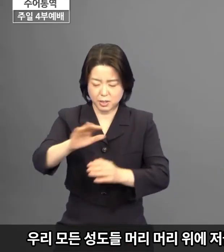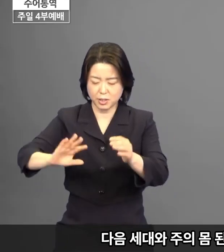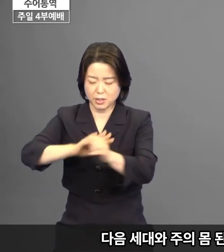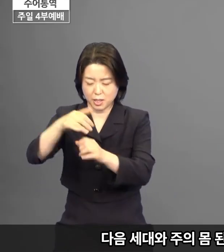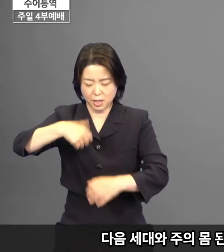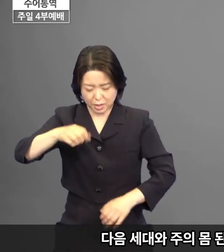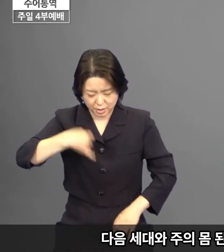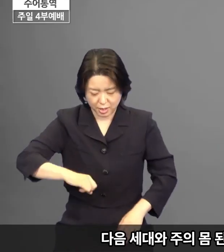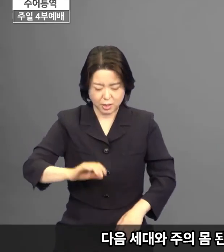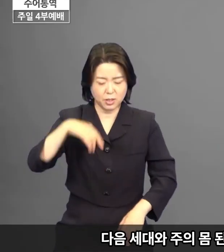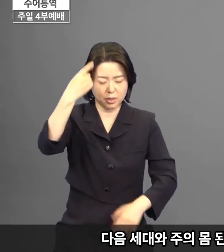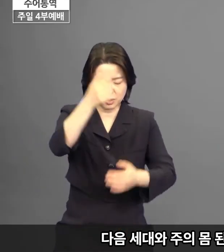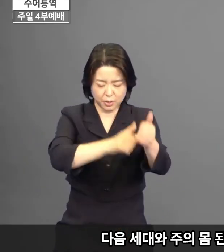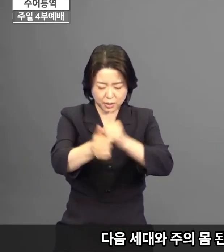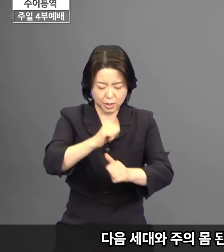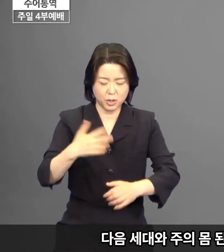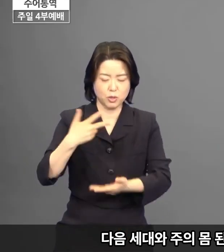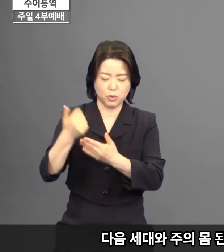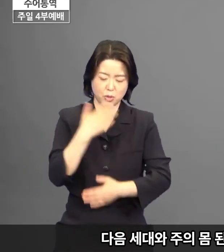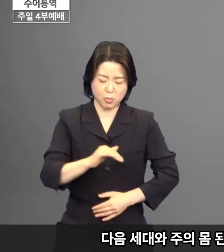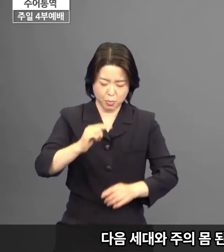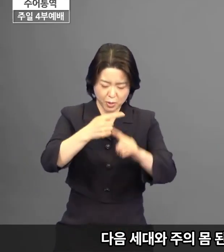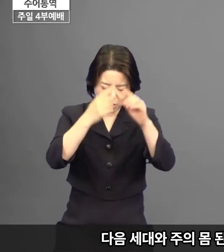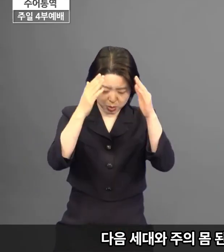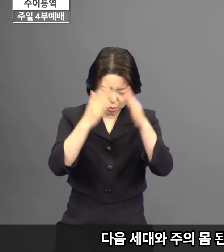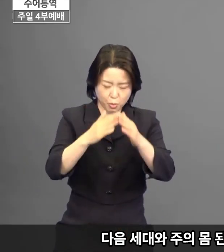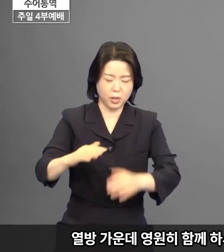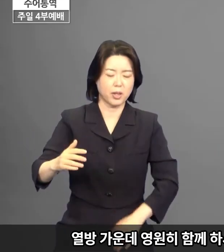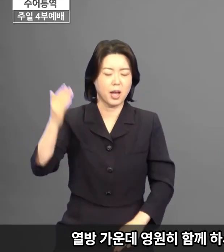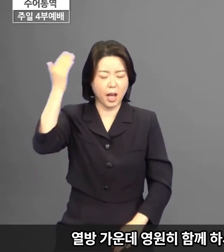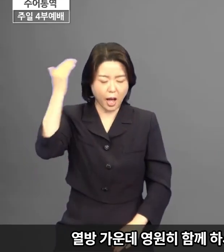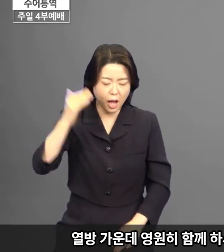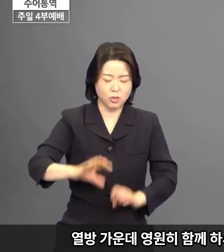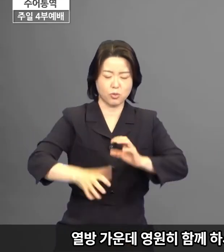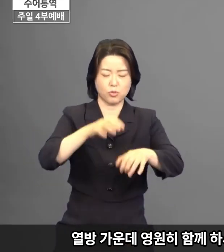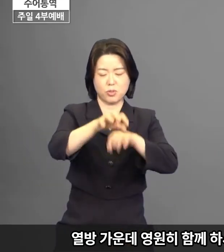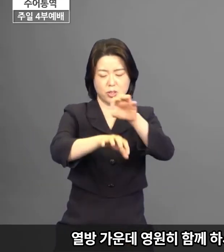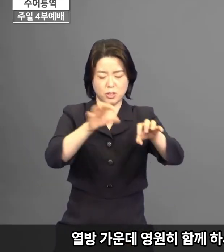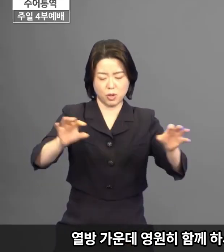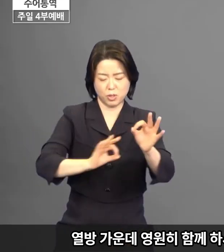자녀들과 다음 세대와 주의 몸된 교회와 조국 대한민국과